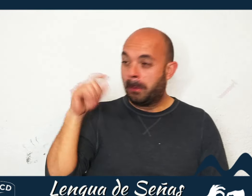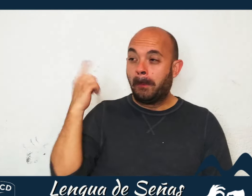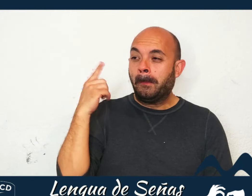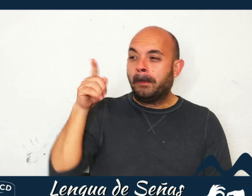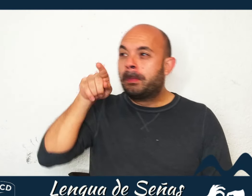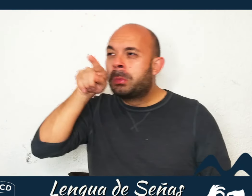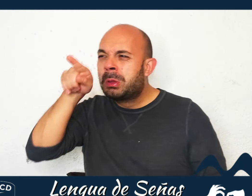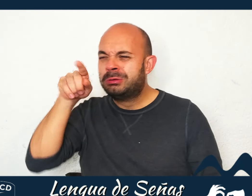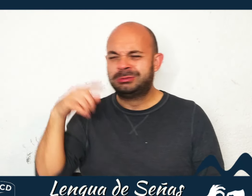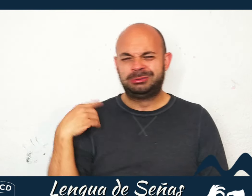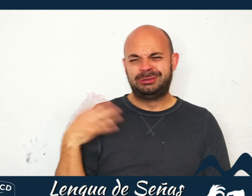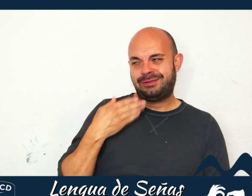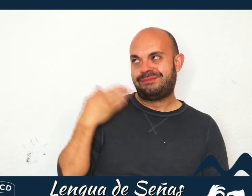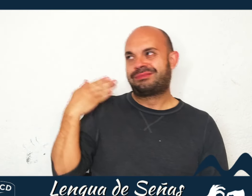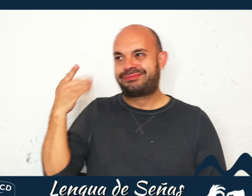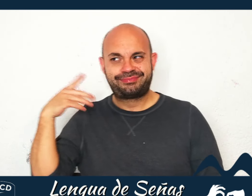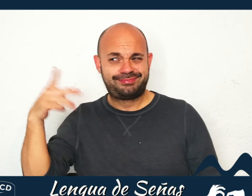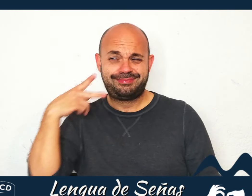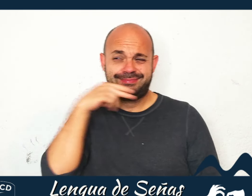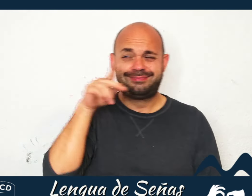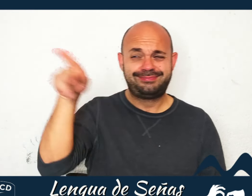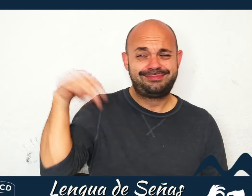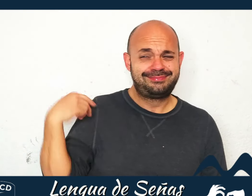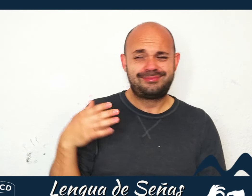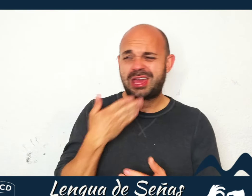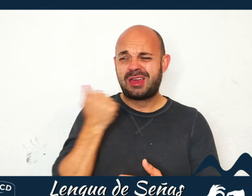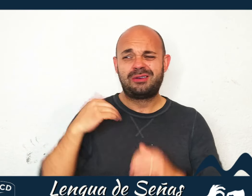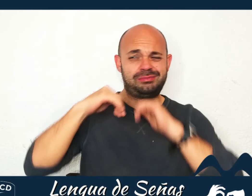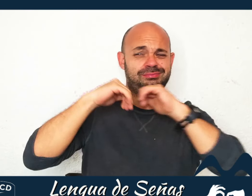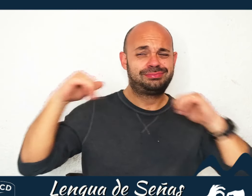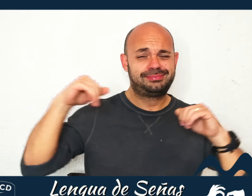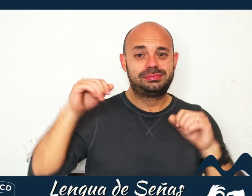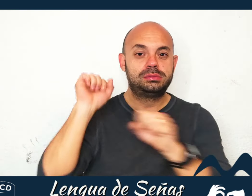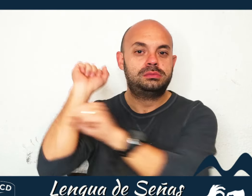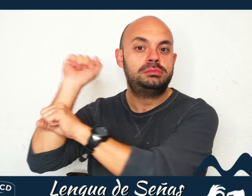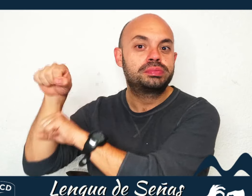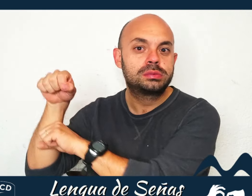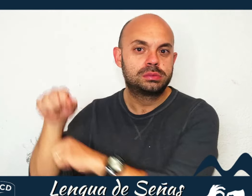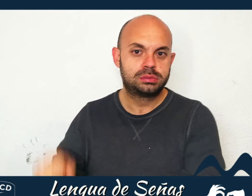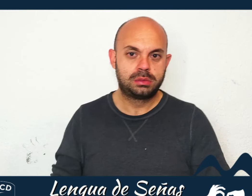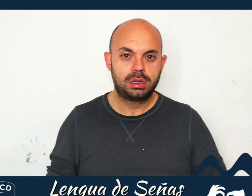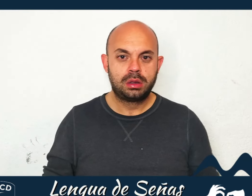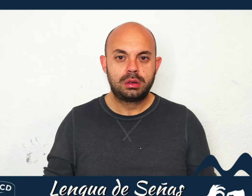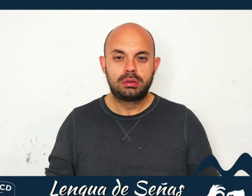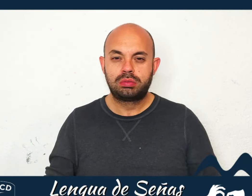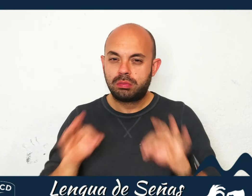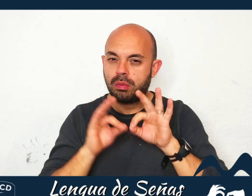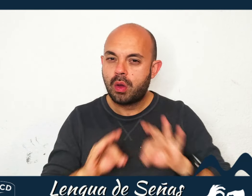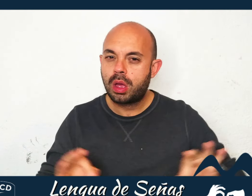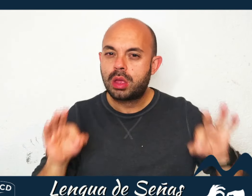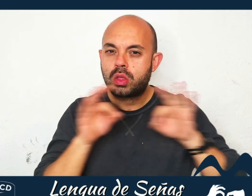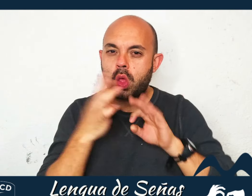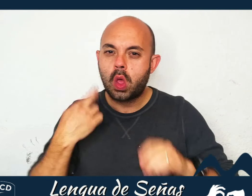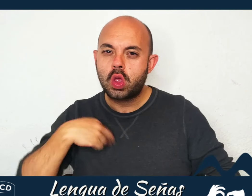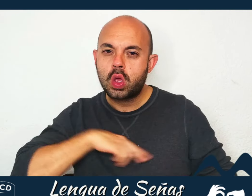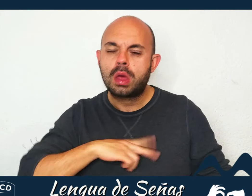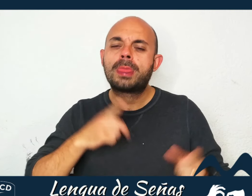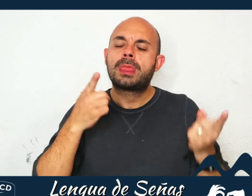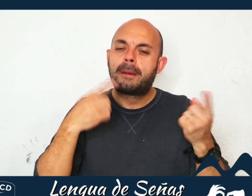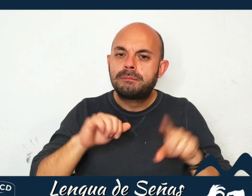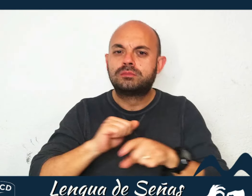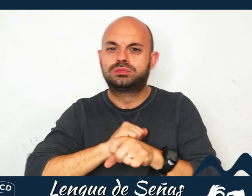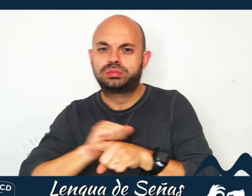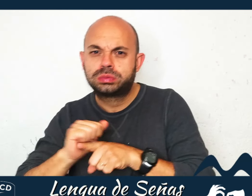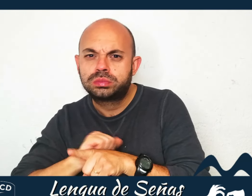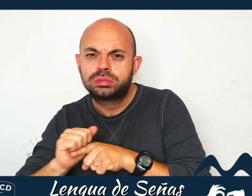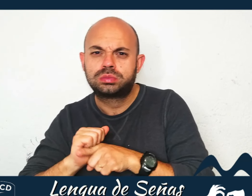eso, entonces nunca lo vamos a lograr. Que usted y yo no solamente digamos cosas, sino que